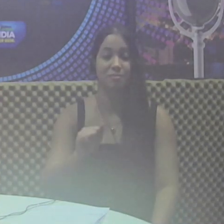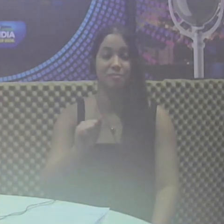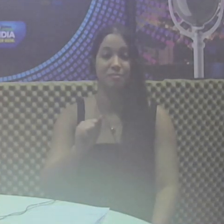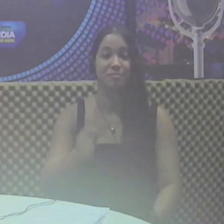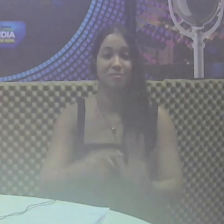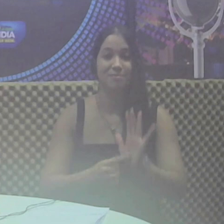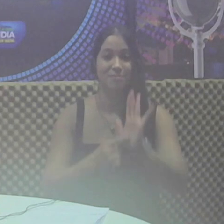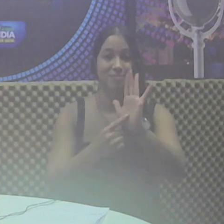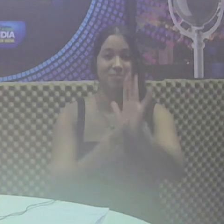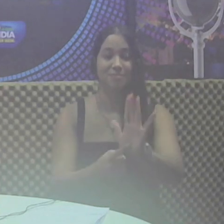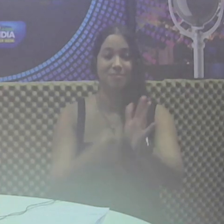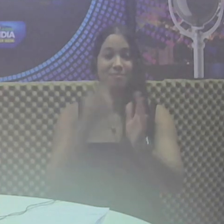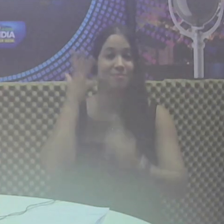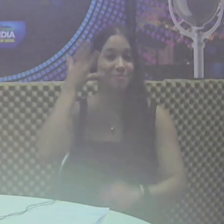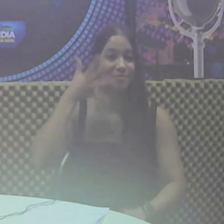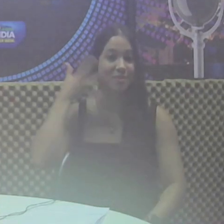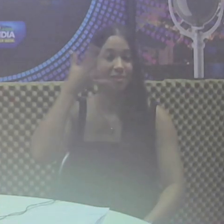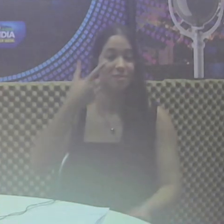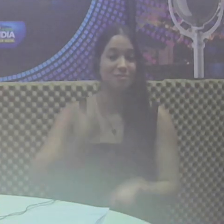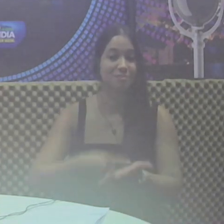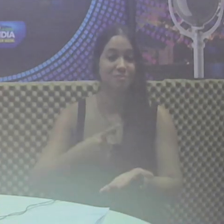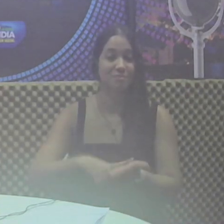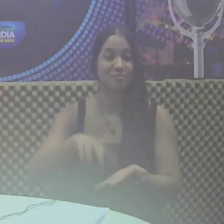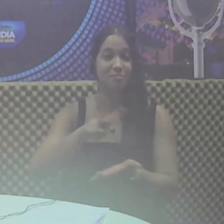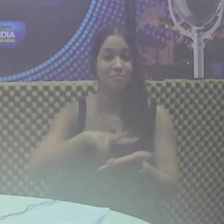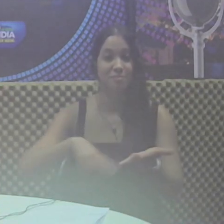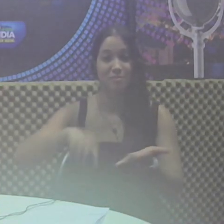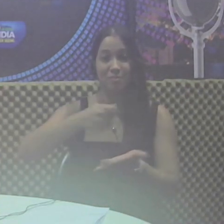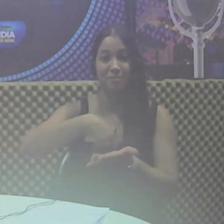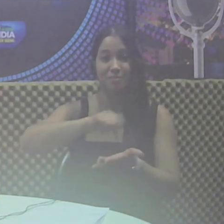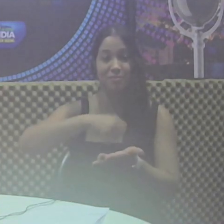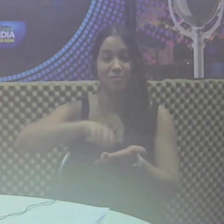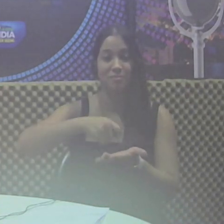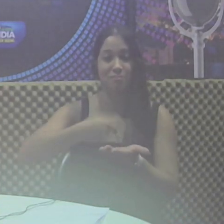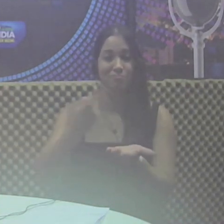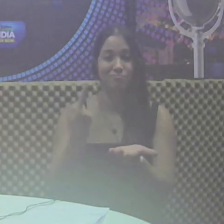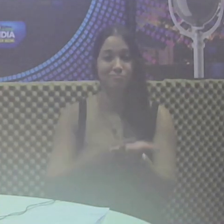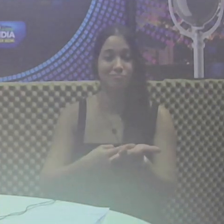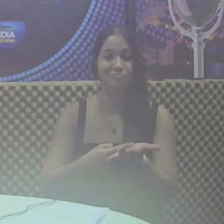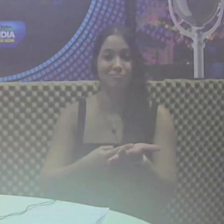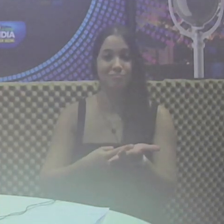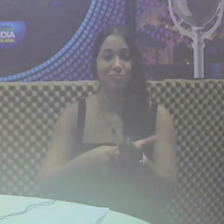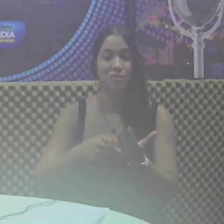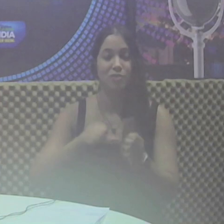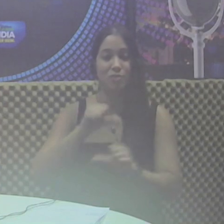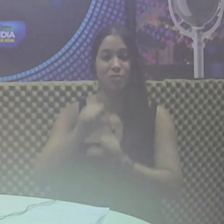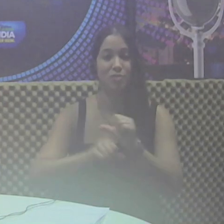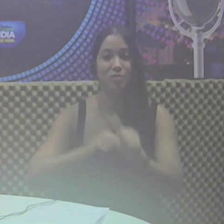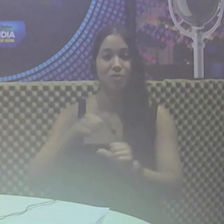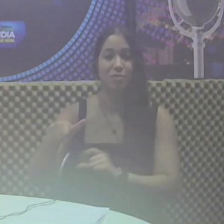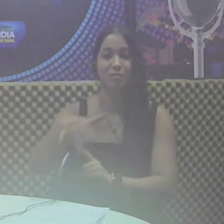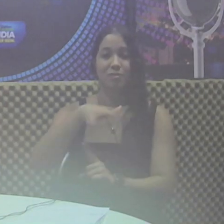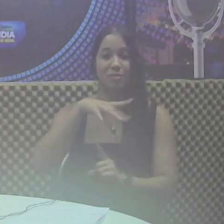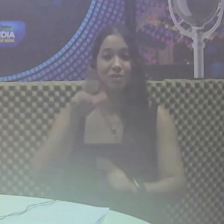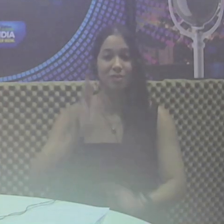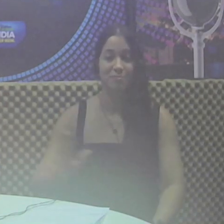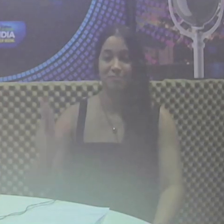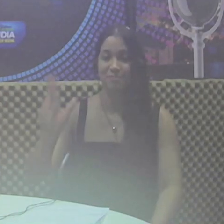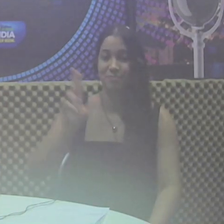apresentou a palestra Pacto pela Alfabetização, um compromisso para mudar o cenário da alfabetização em